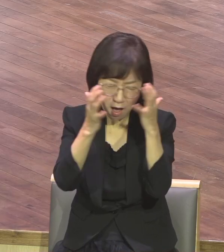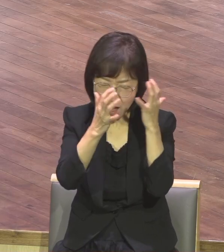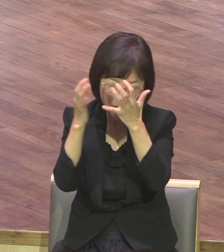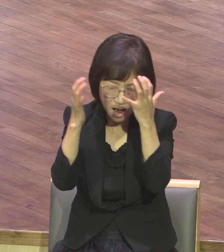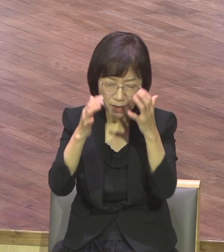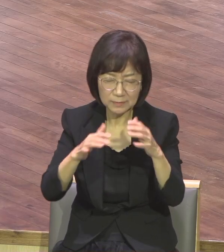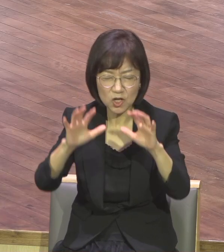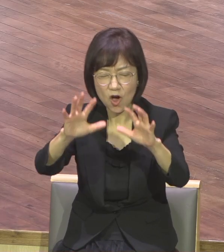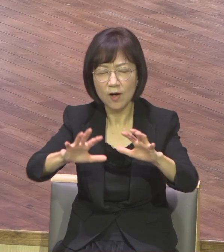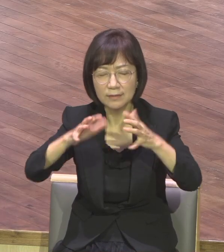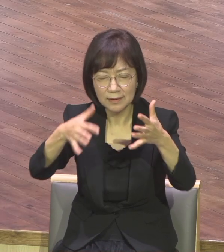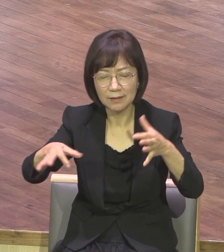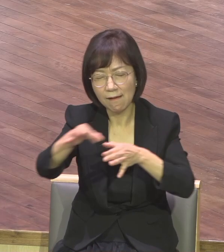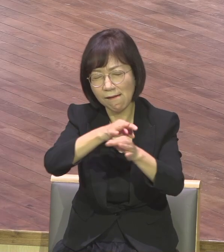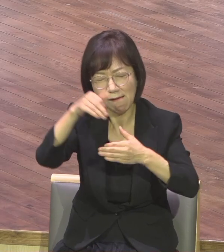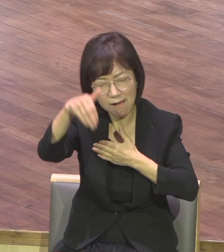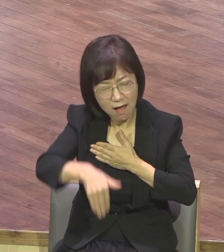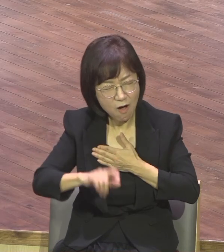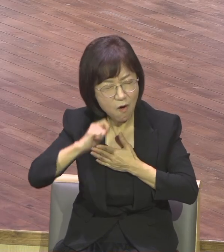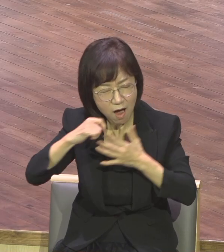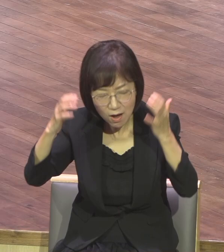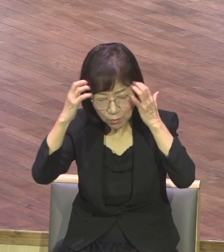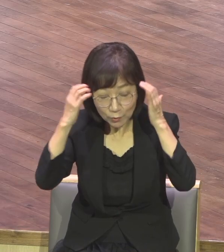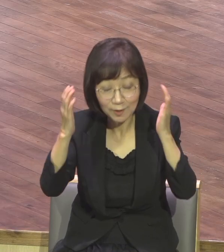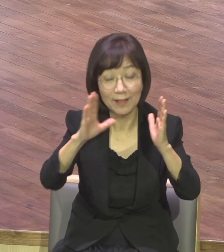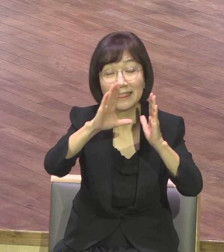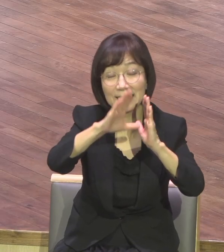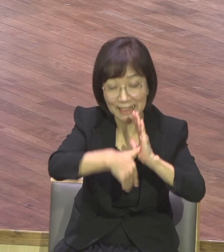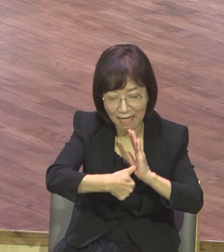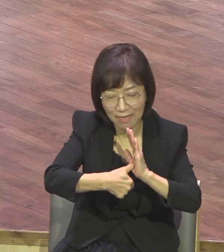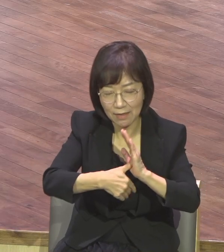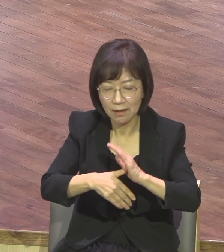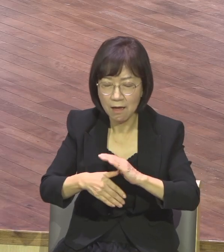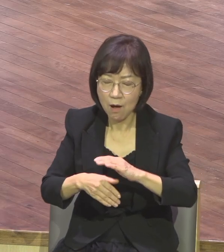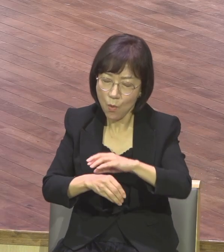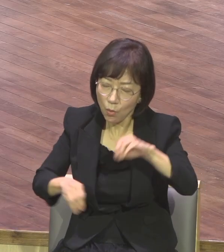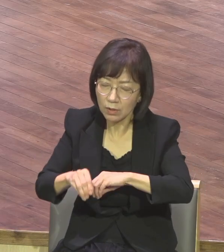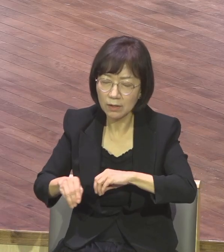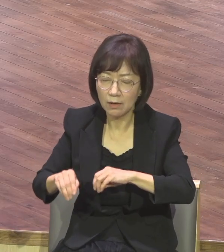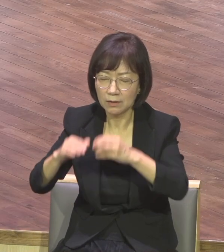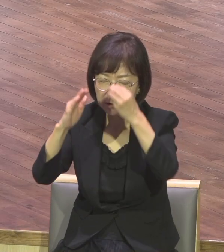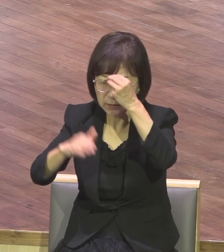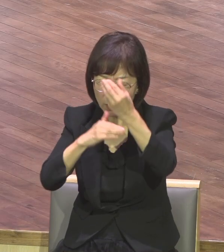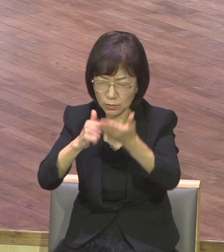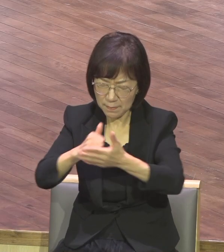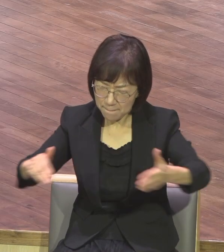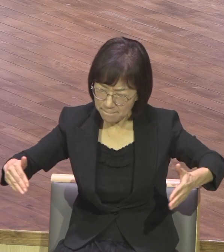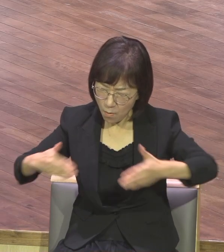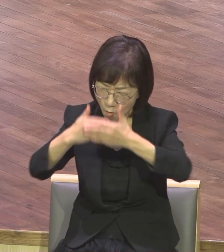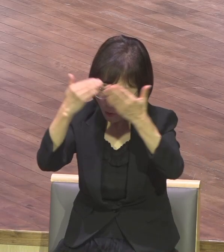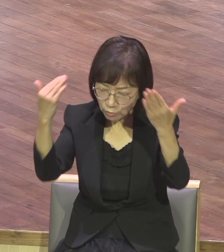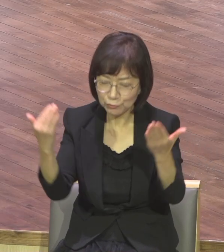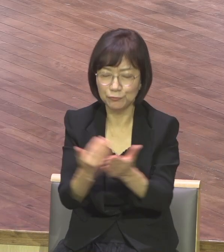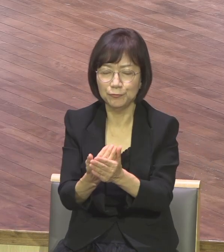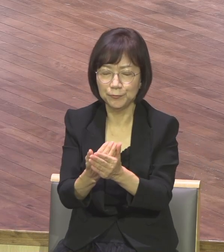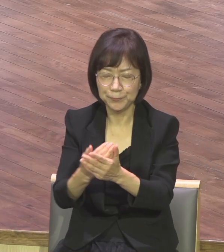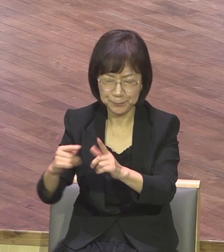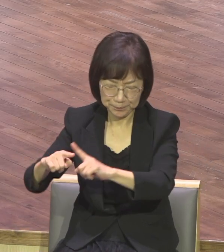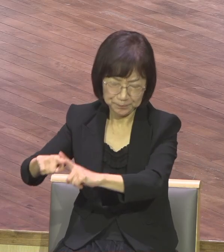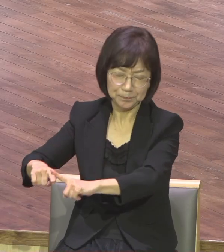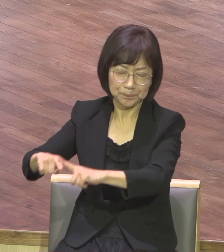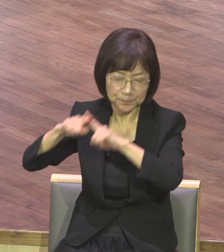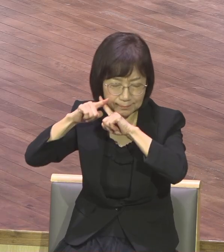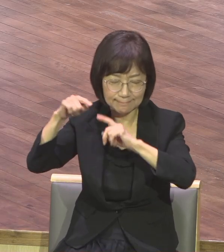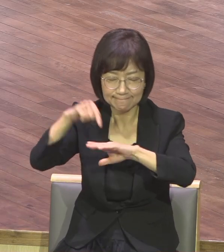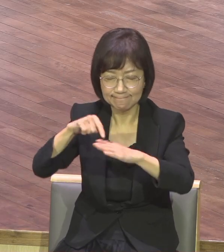어렵다고 힘들다고 하는 상황 속에서도 전교인이 주님 앞에 정말로 순교적 각오로